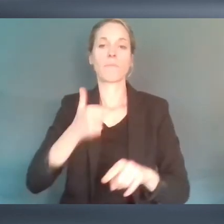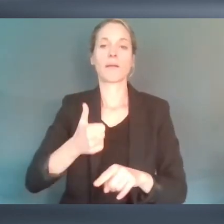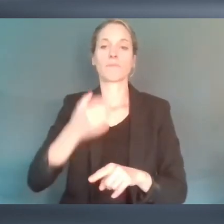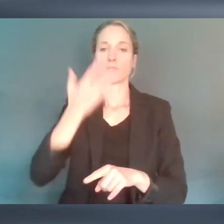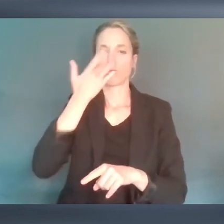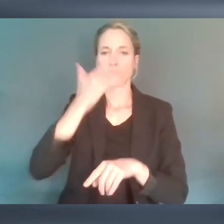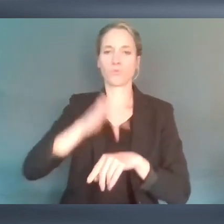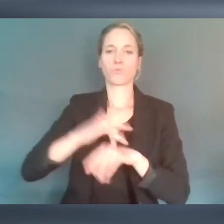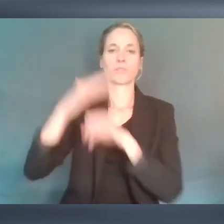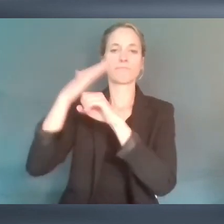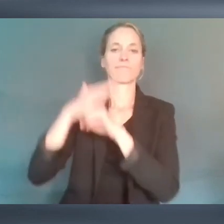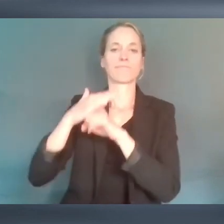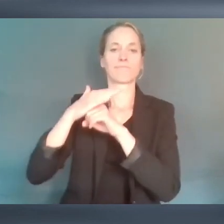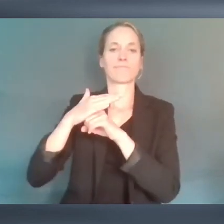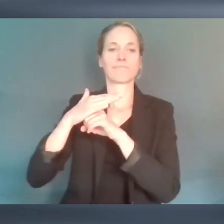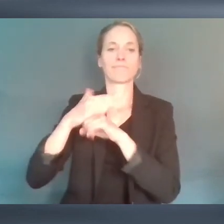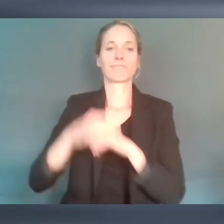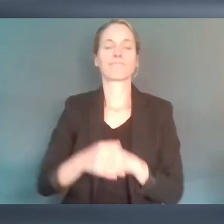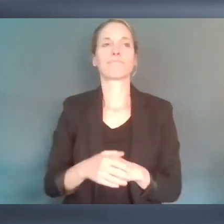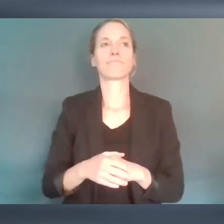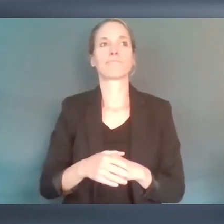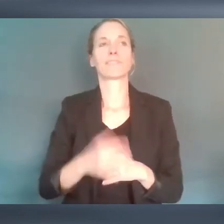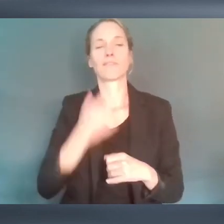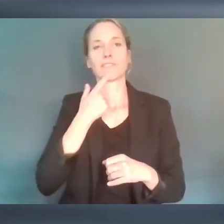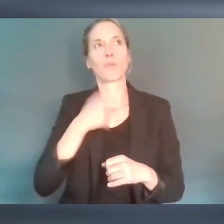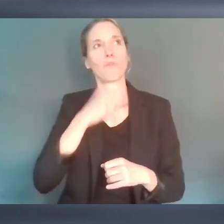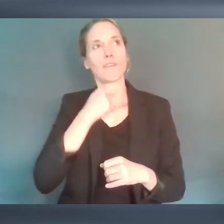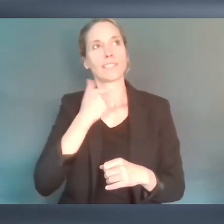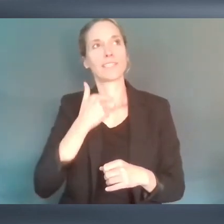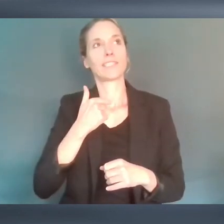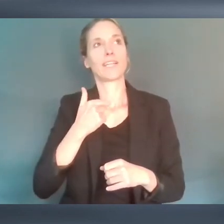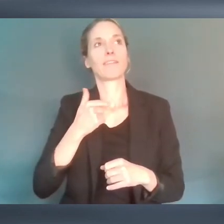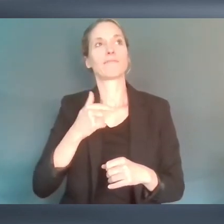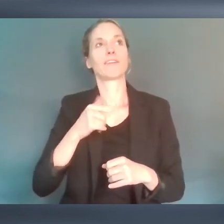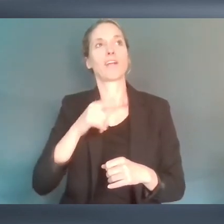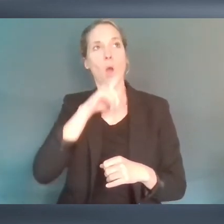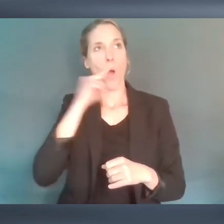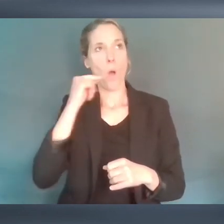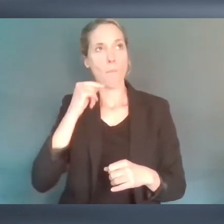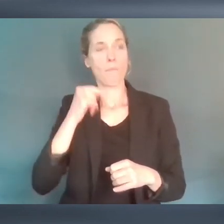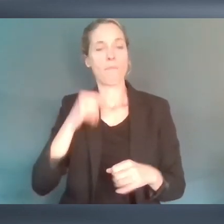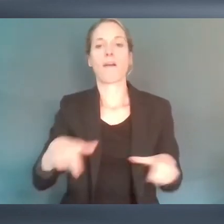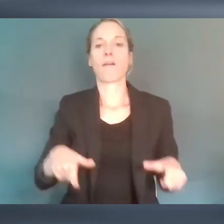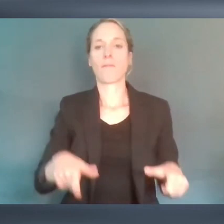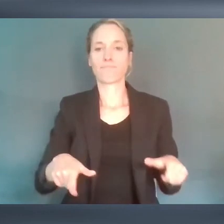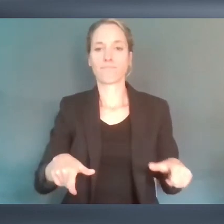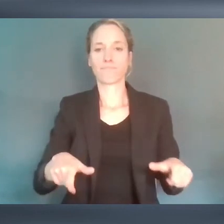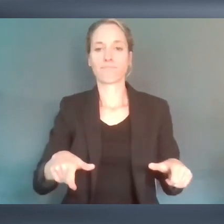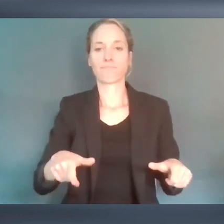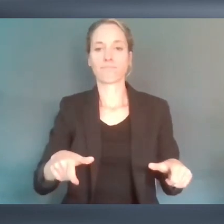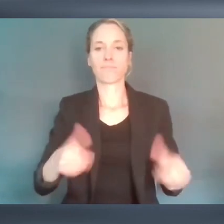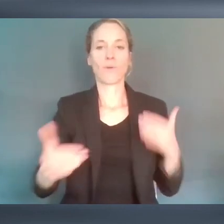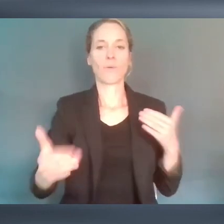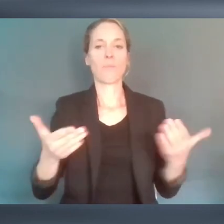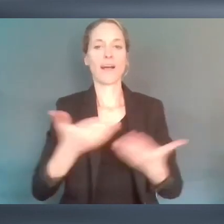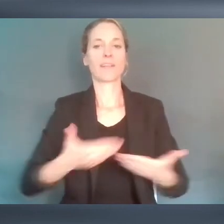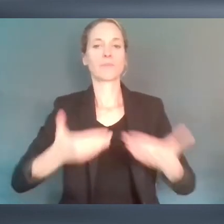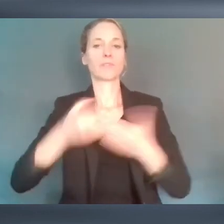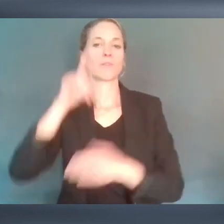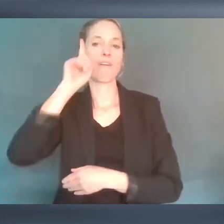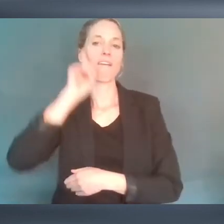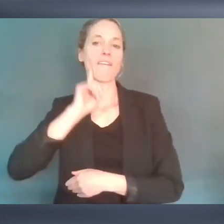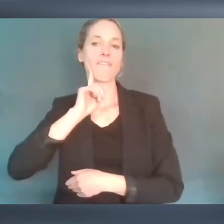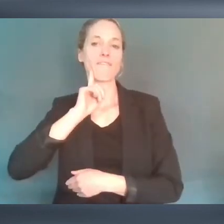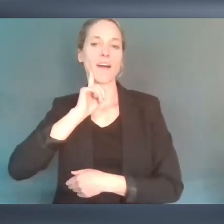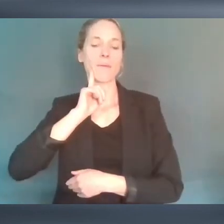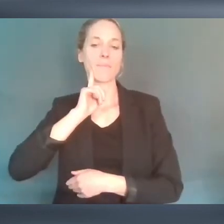mieux être un homme en fauteuil roulant plutôt qu'une femme valide. Les discriminations, on en